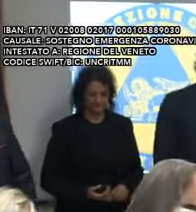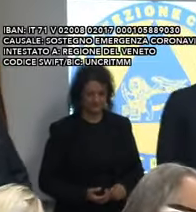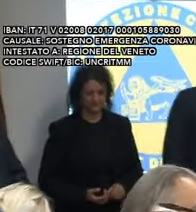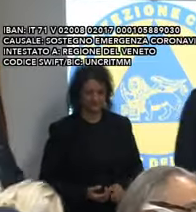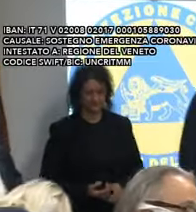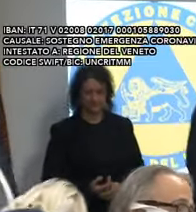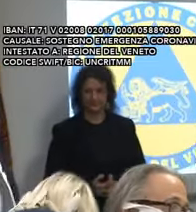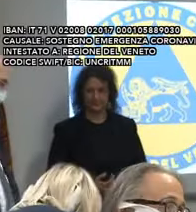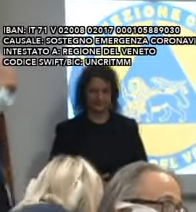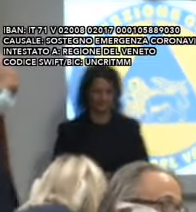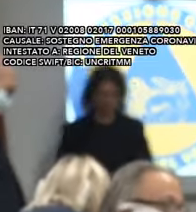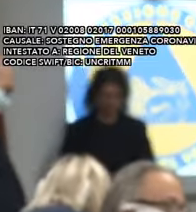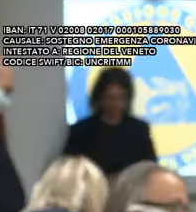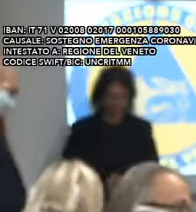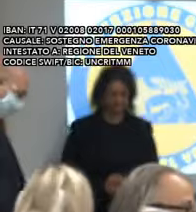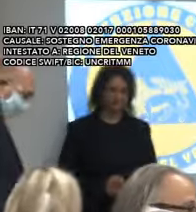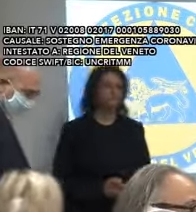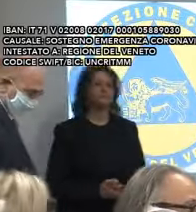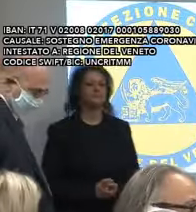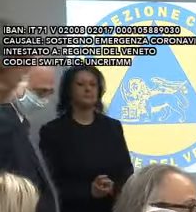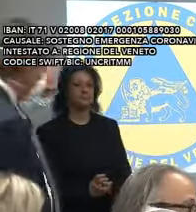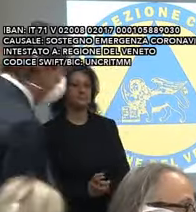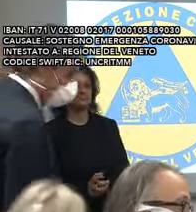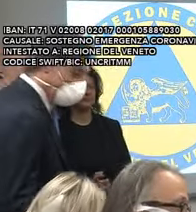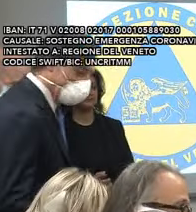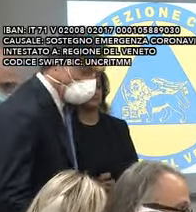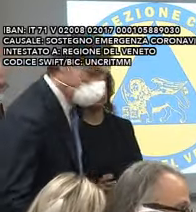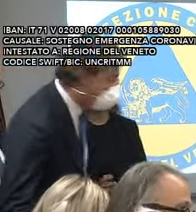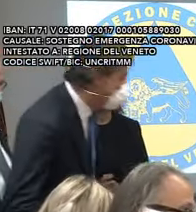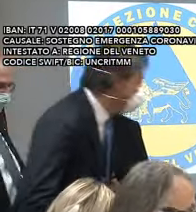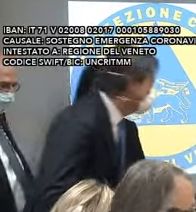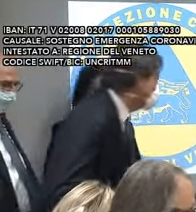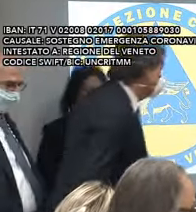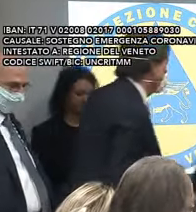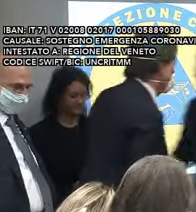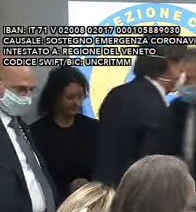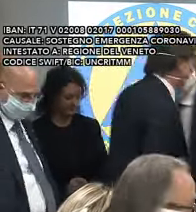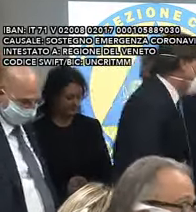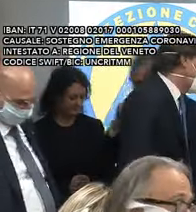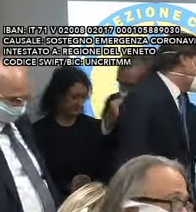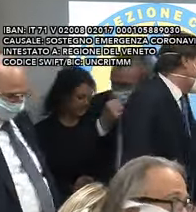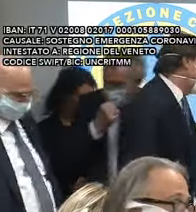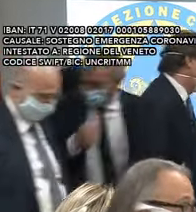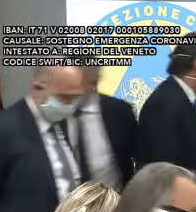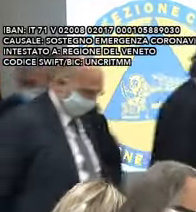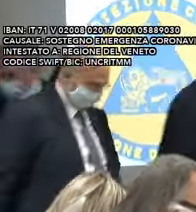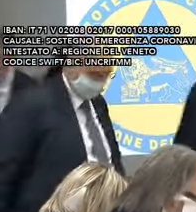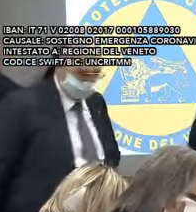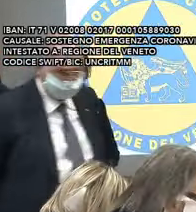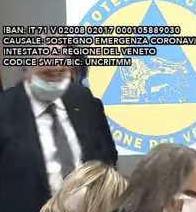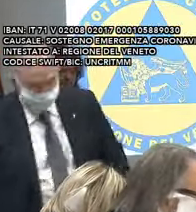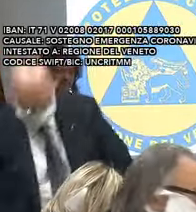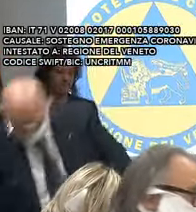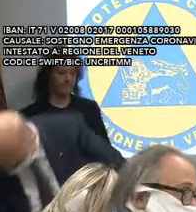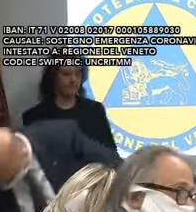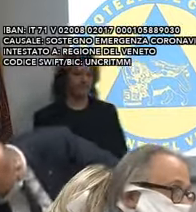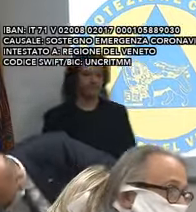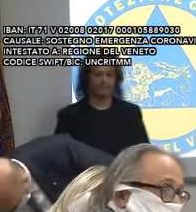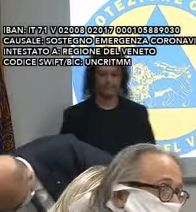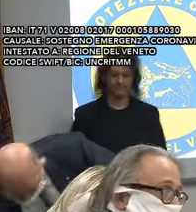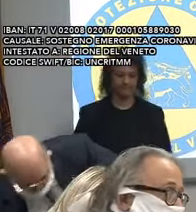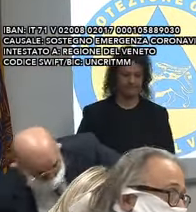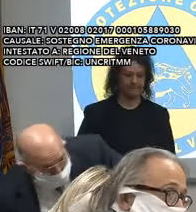siccome immagino ci saranno delle domande e siete in tanti, chi non è venuto nei giorni scorsi sa che